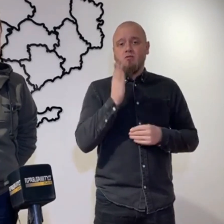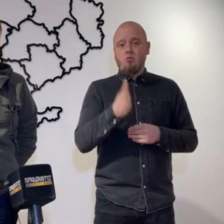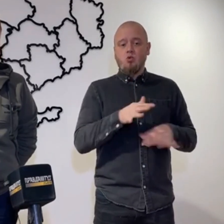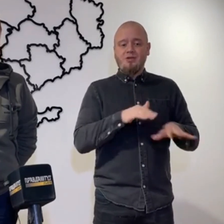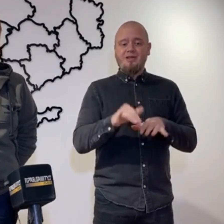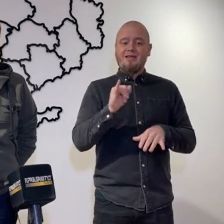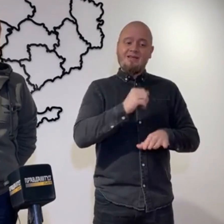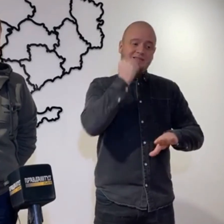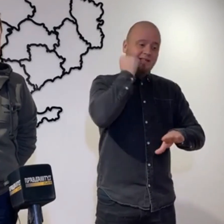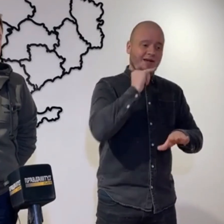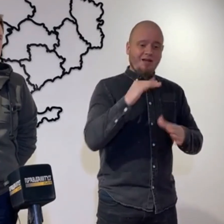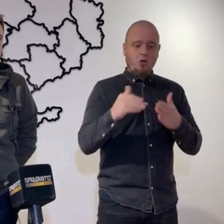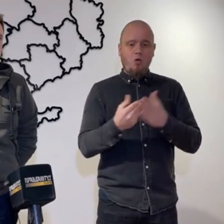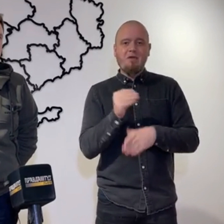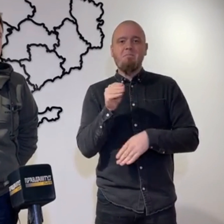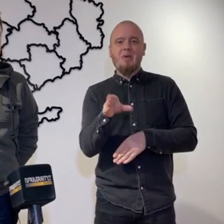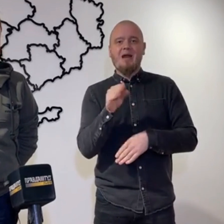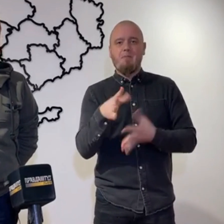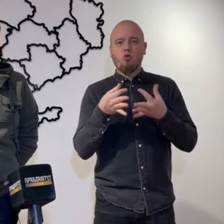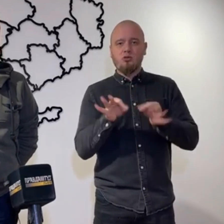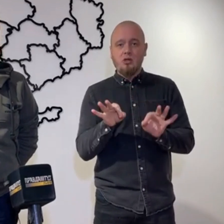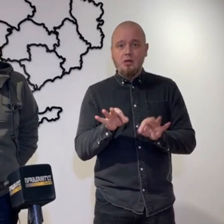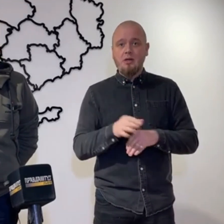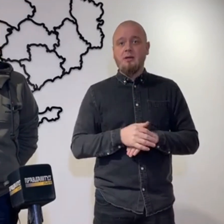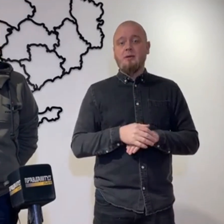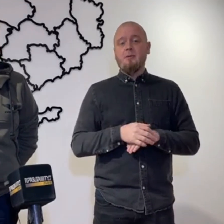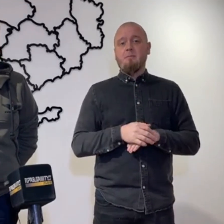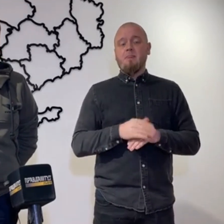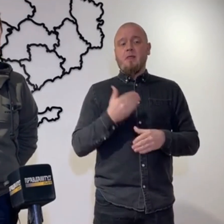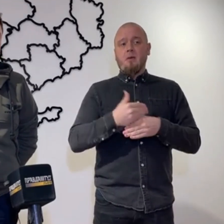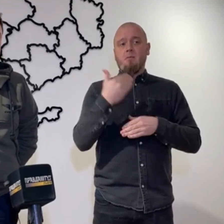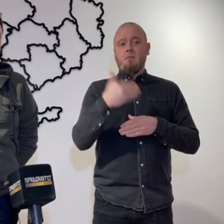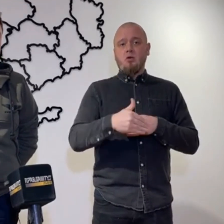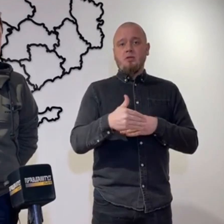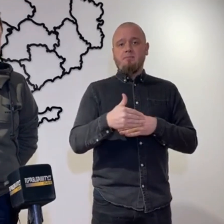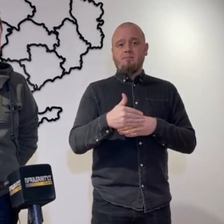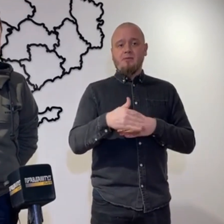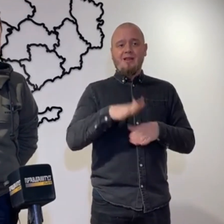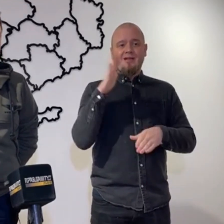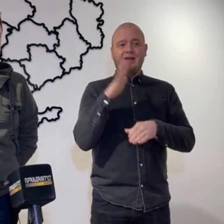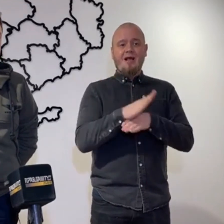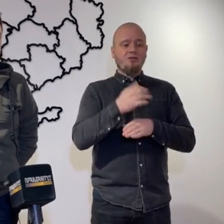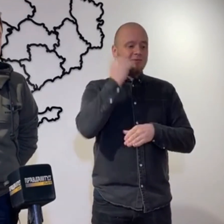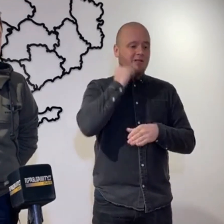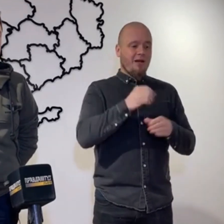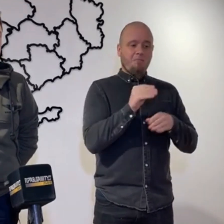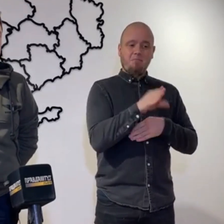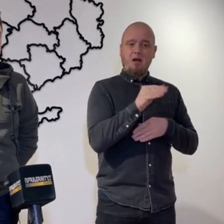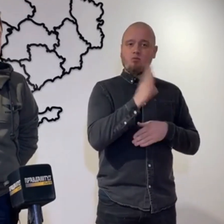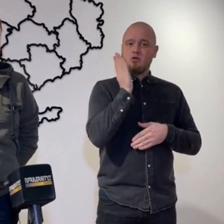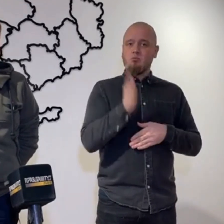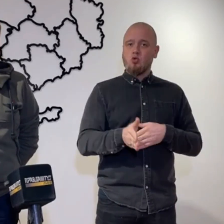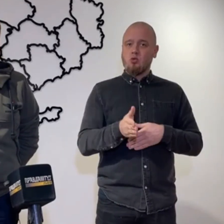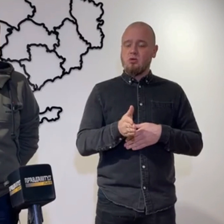діяти і старі, і нові перепустки. Потім наказом старі перепустки